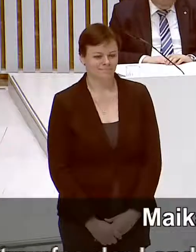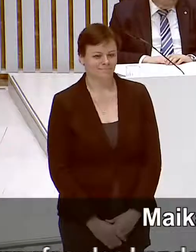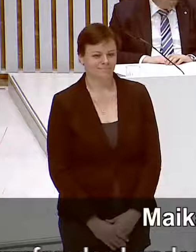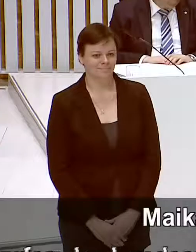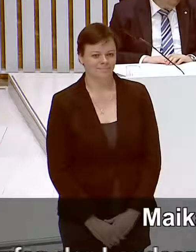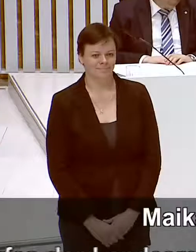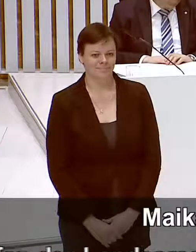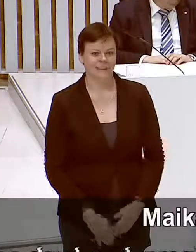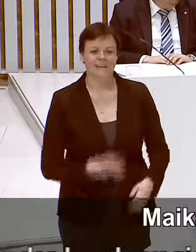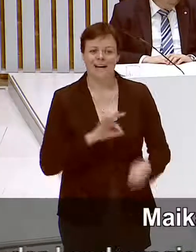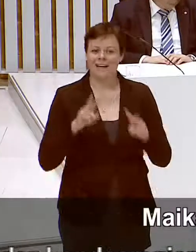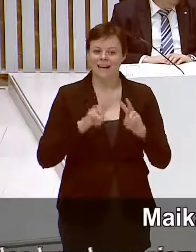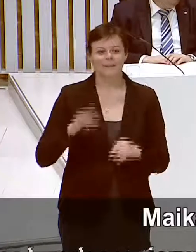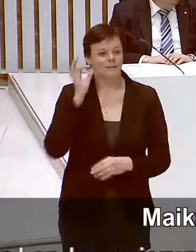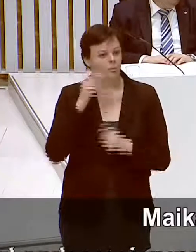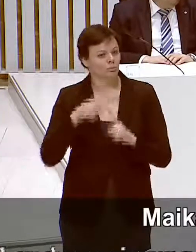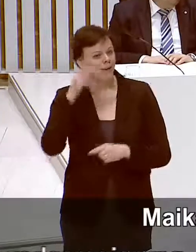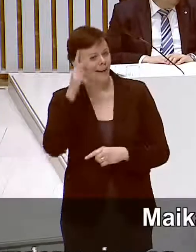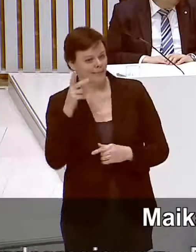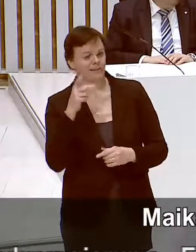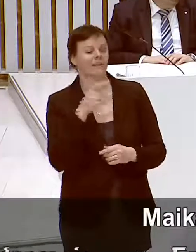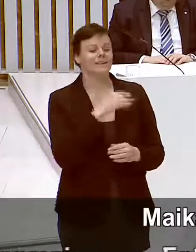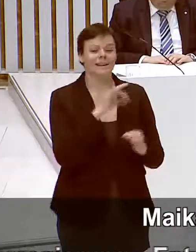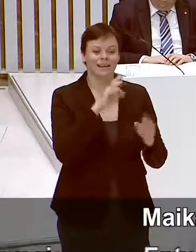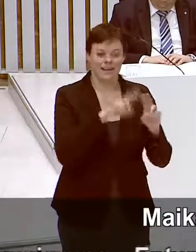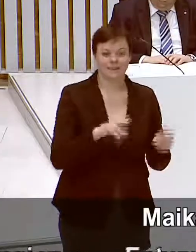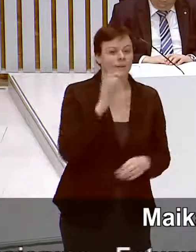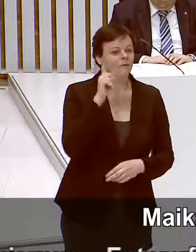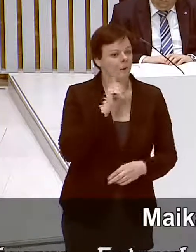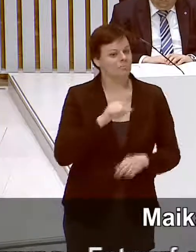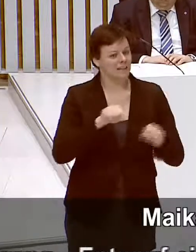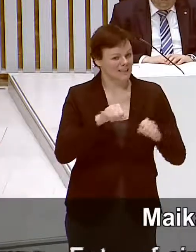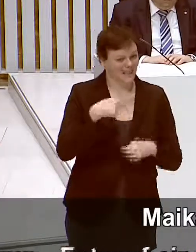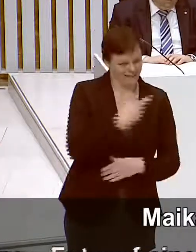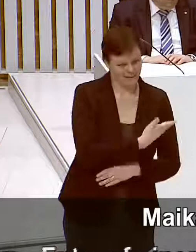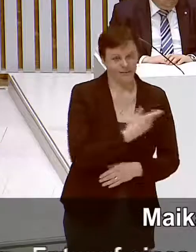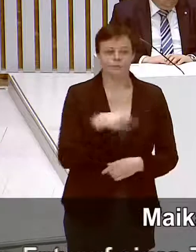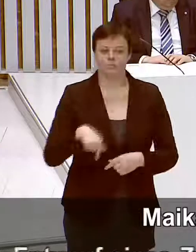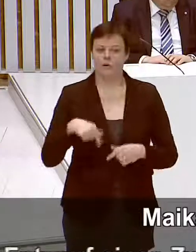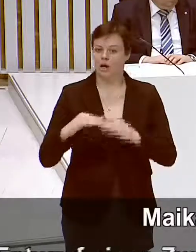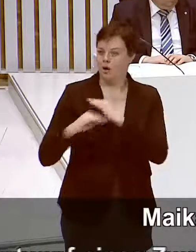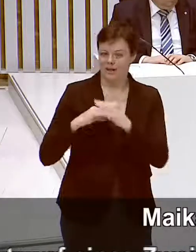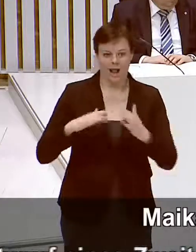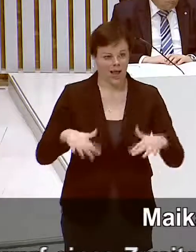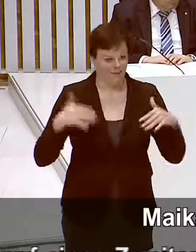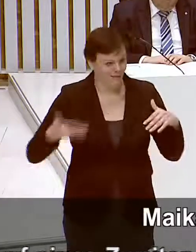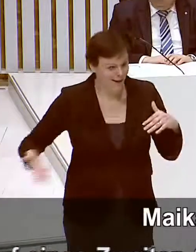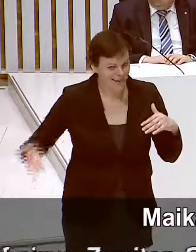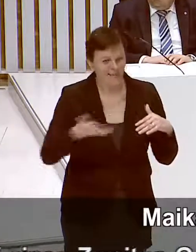Sehr geehrte Frau Präsidentin, sehr geehrte Kolleginnen und Kollegen im Landtag, meine sehr verehrten Damen und Herren, wir,